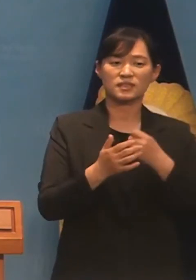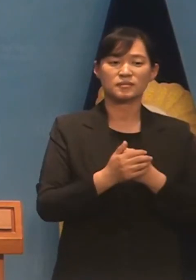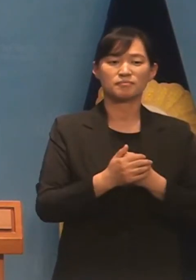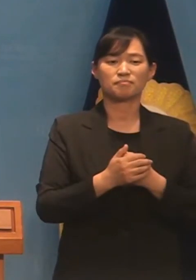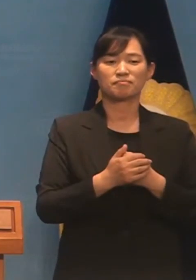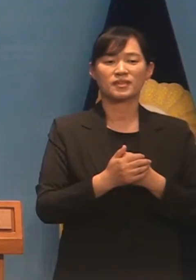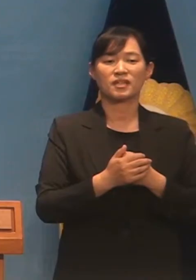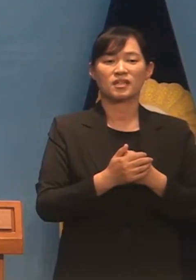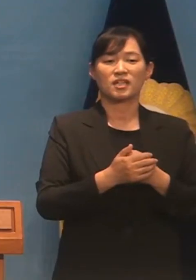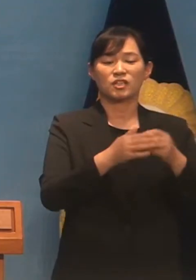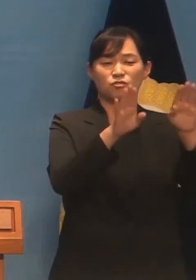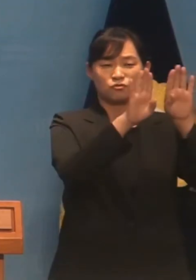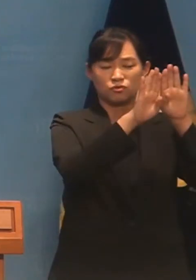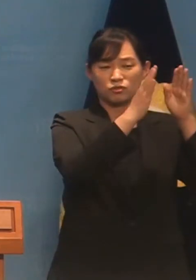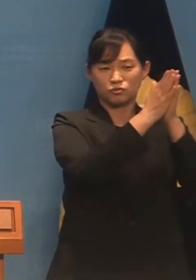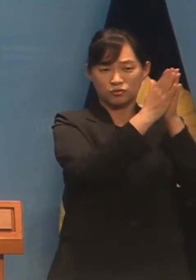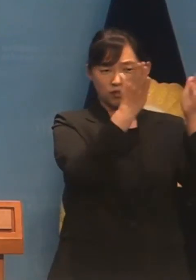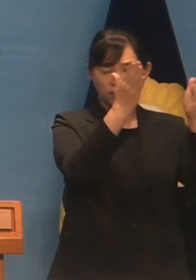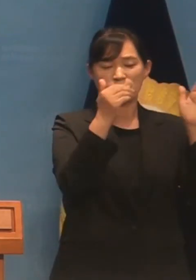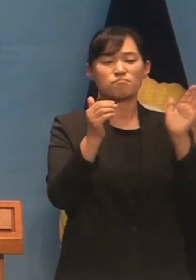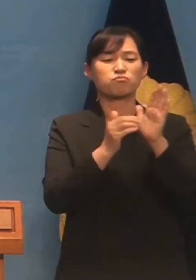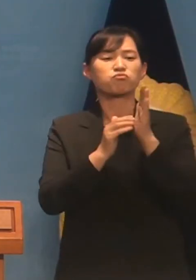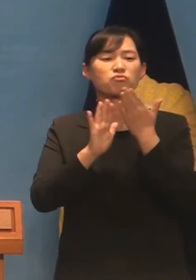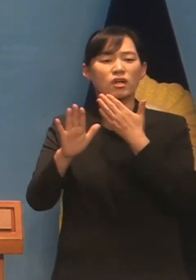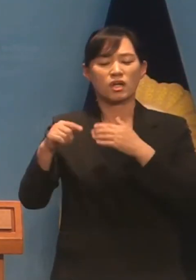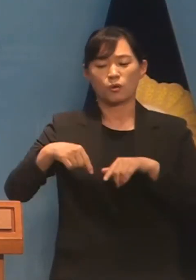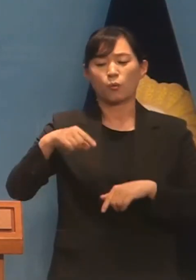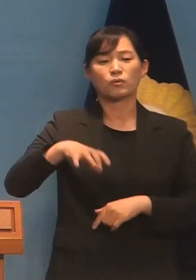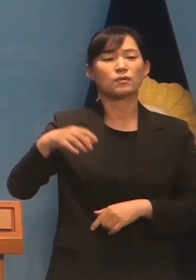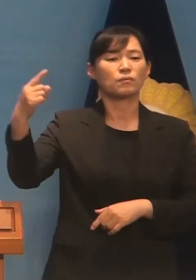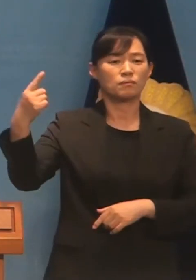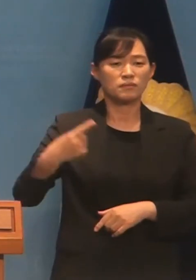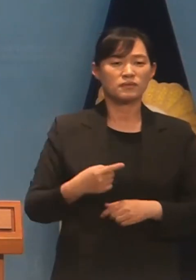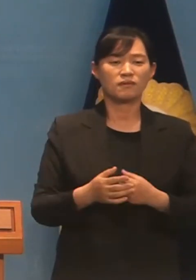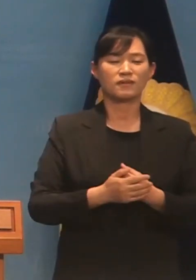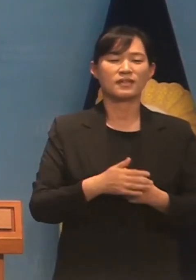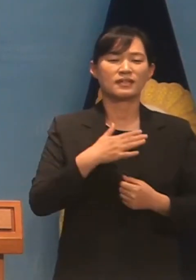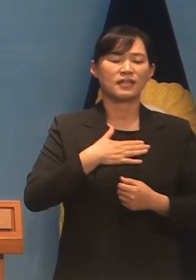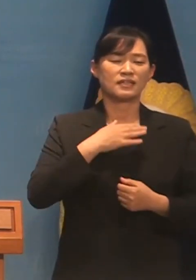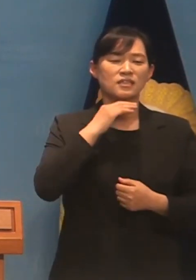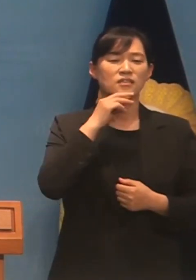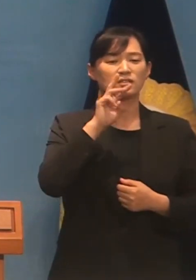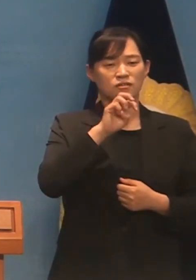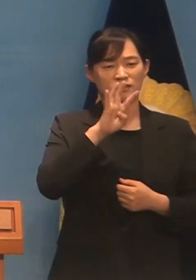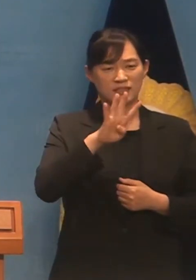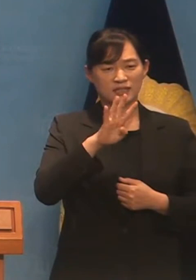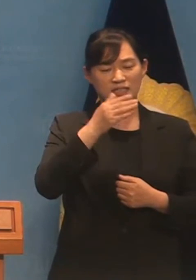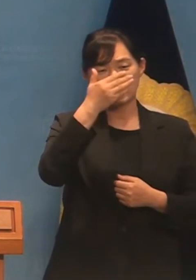출정식을 마치고 이 자리에 오면서 저는 34살